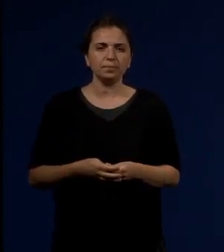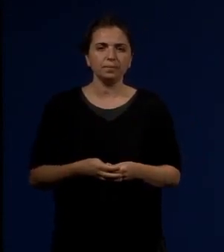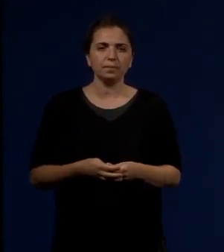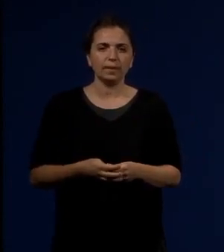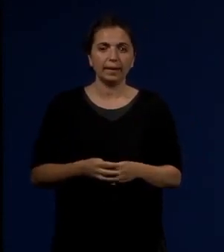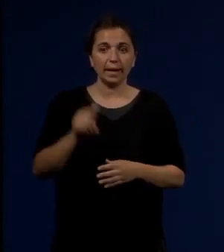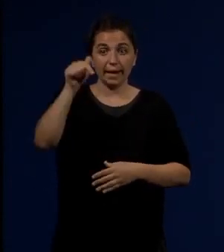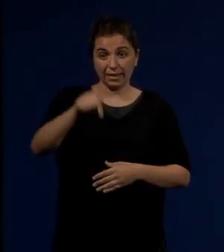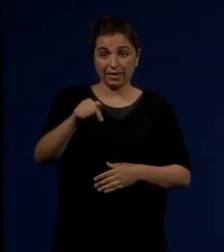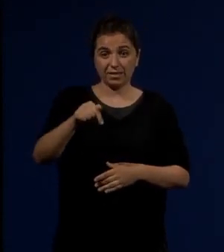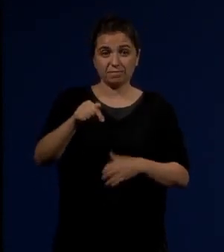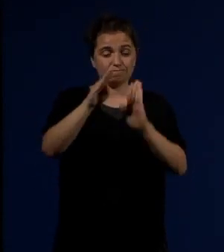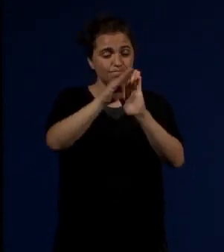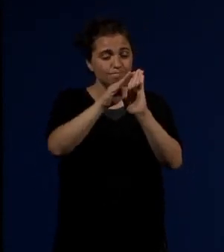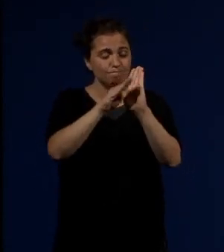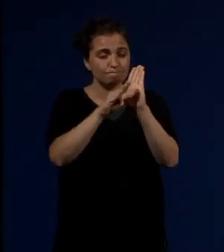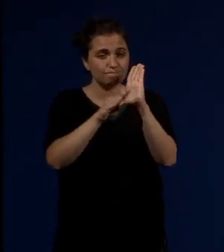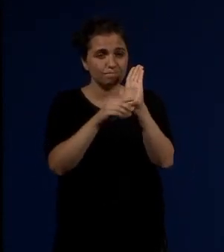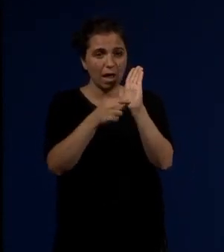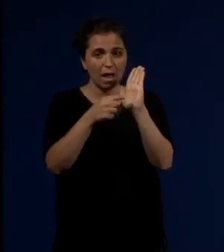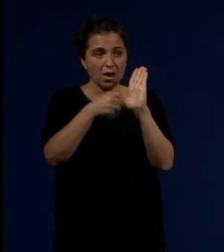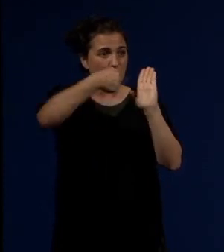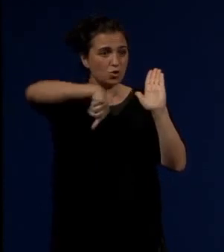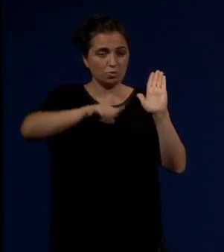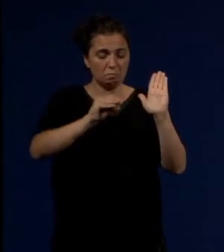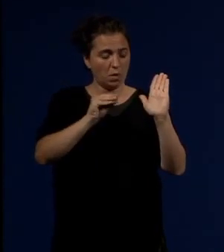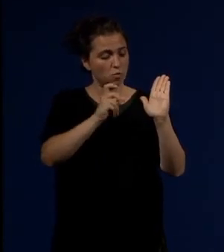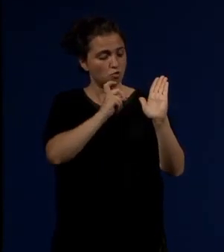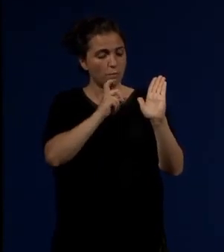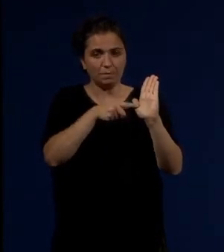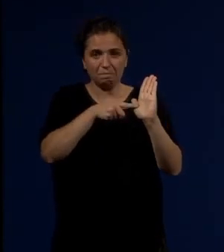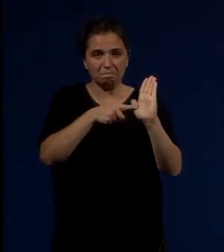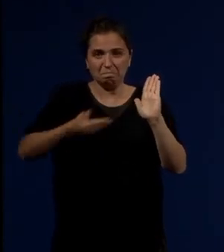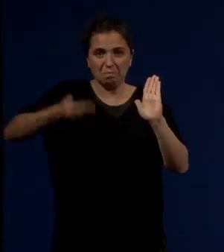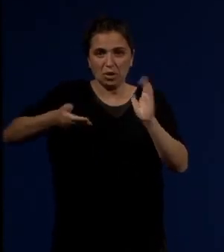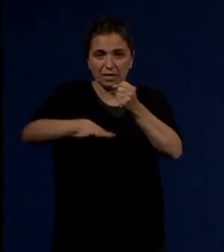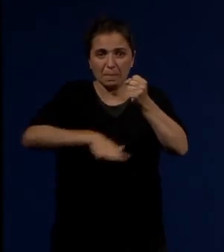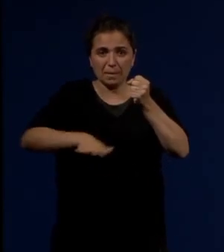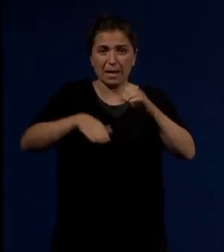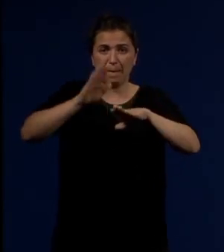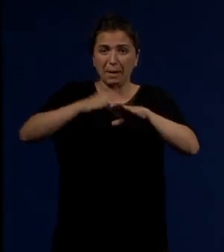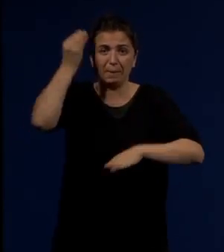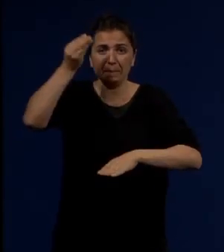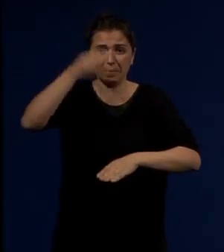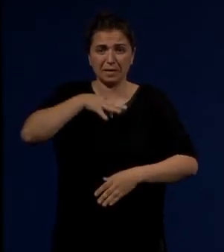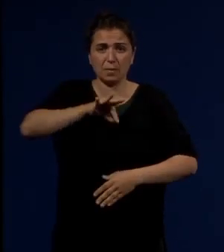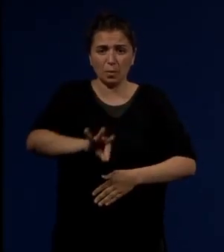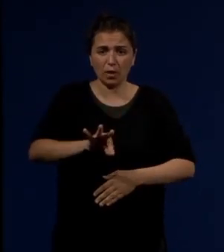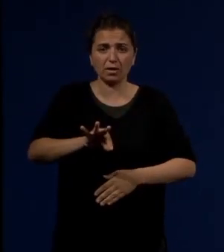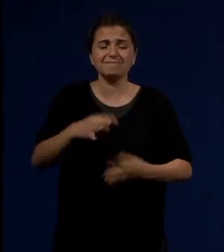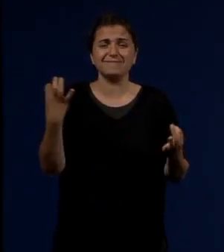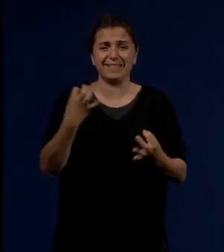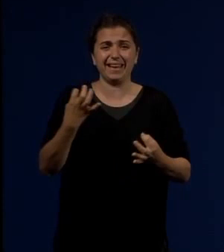Estas son algunhas das cuestións que nos entendemos que son esenciais para poder crear, para poder concebir, para poder pensar un país